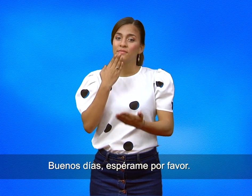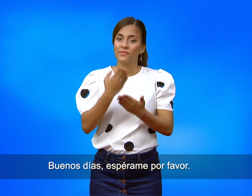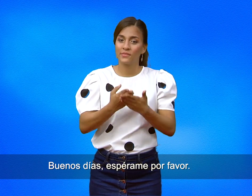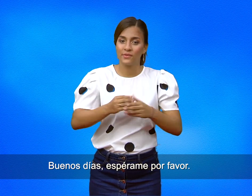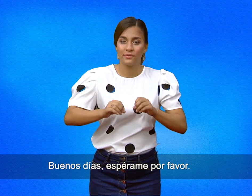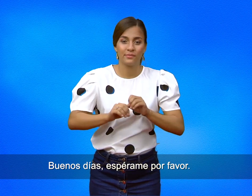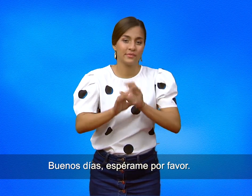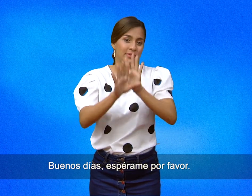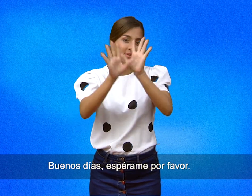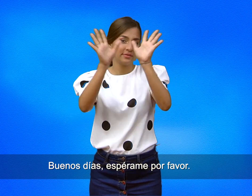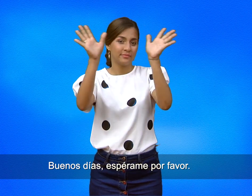Buenos días.